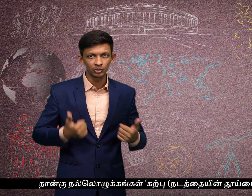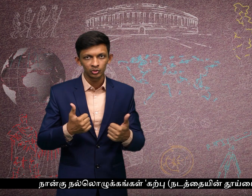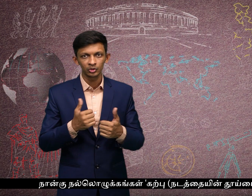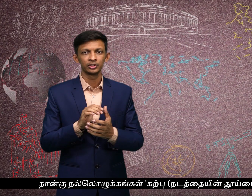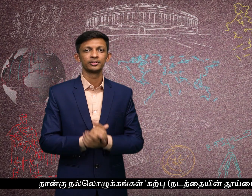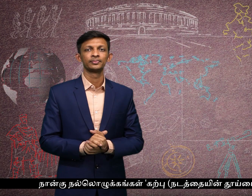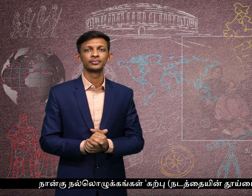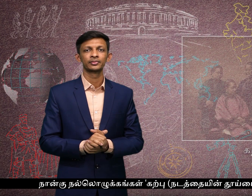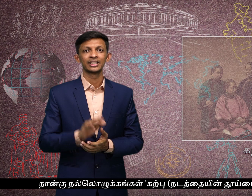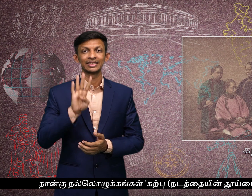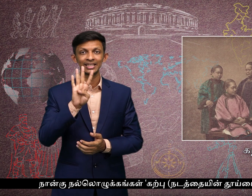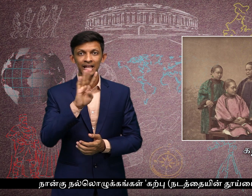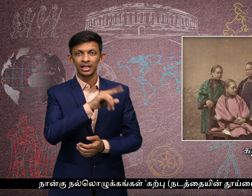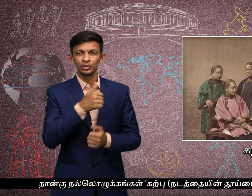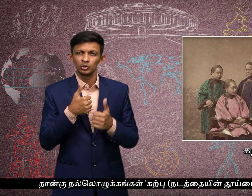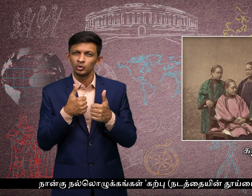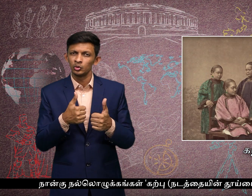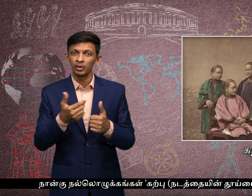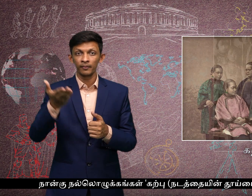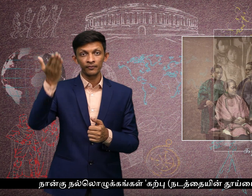நடத்தையின் தூய்மை என்று பொருள்.